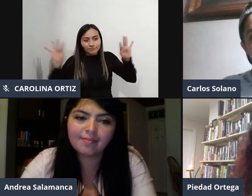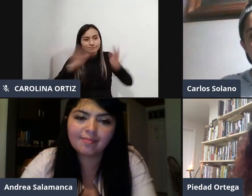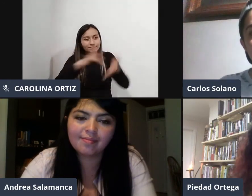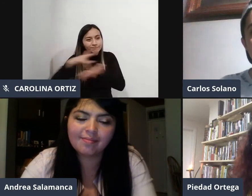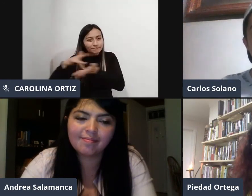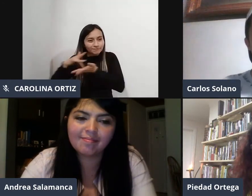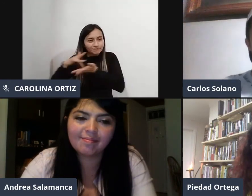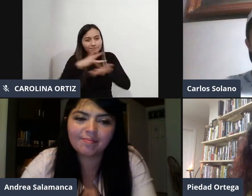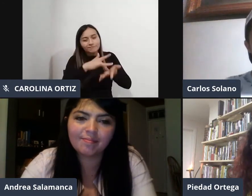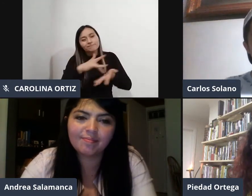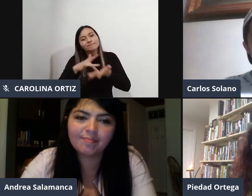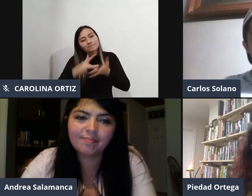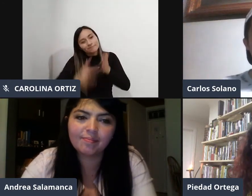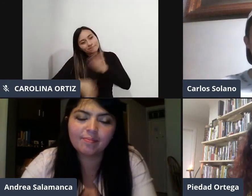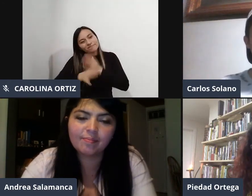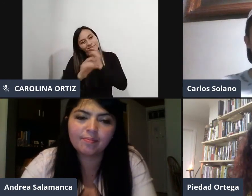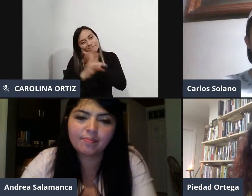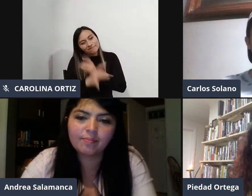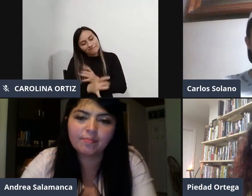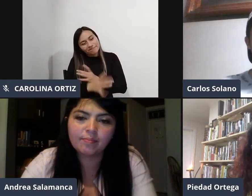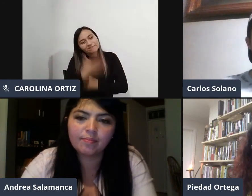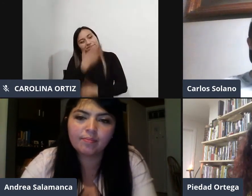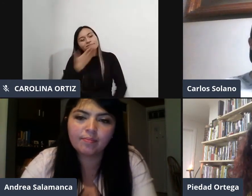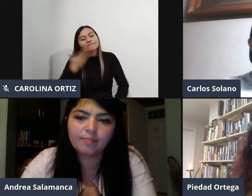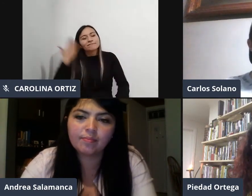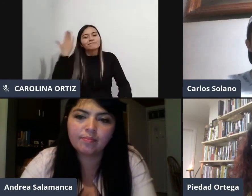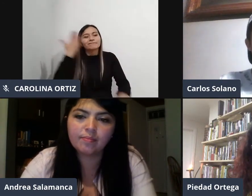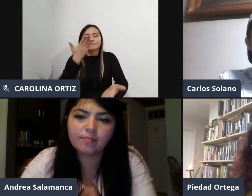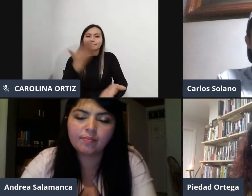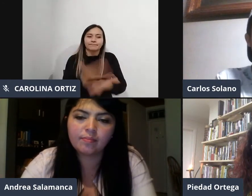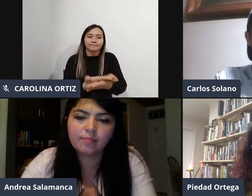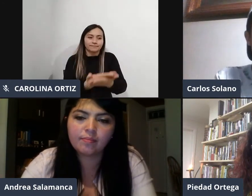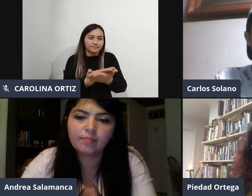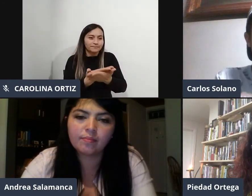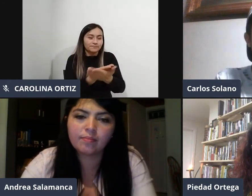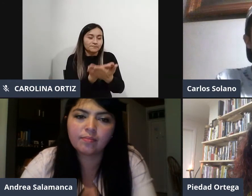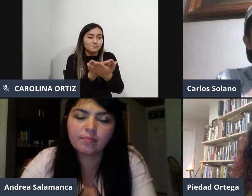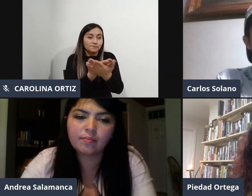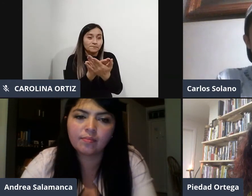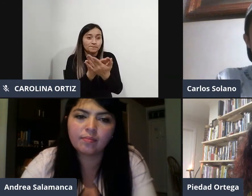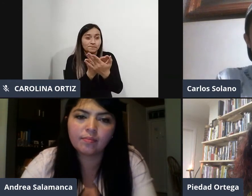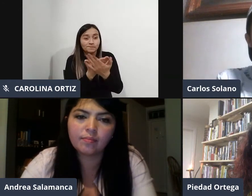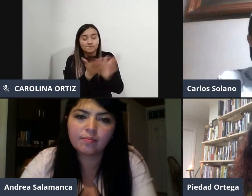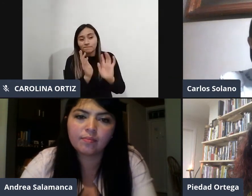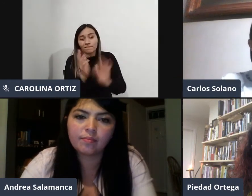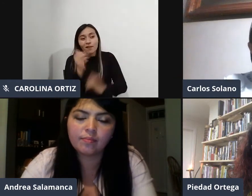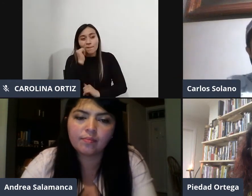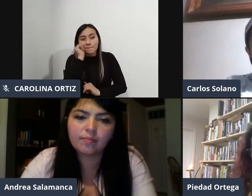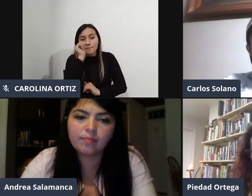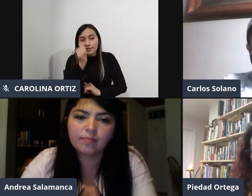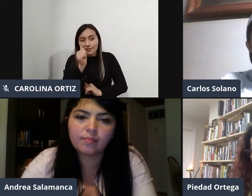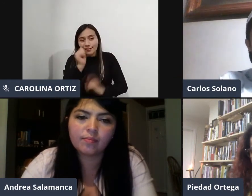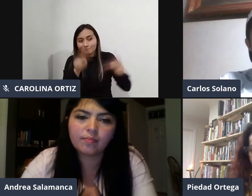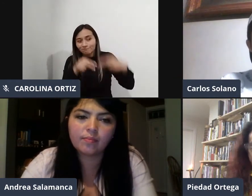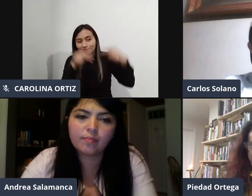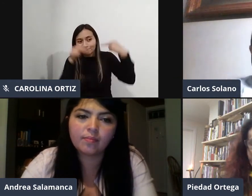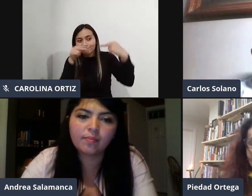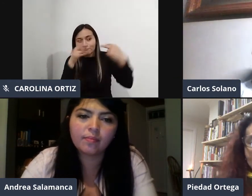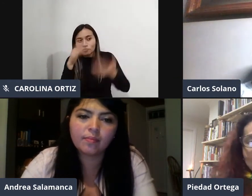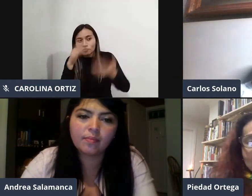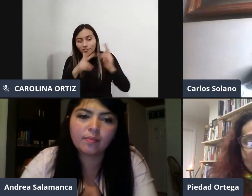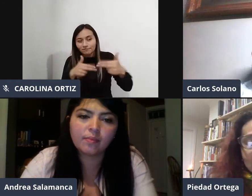los que continúan escribiendo, de verdad, muchas, muchas gracias, y nos vemos conectados mañana. Esto continúa, ¿no? Entonces,